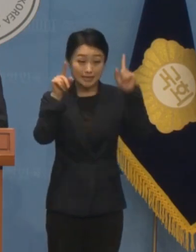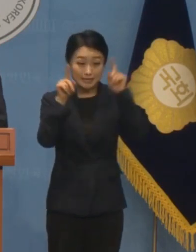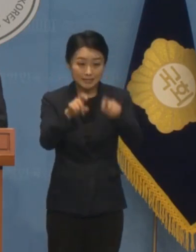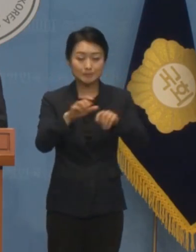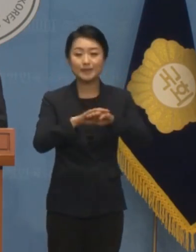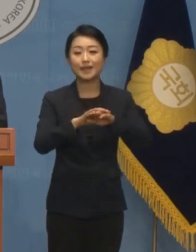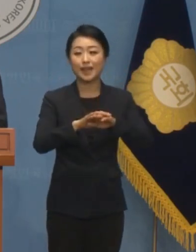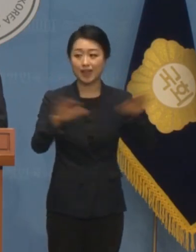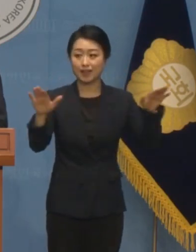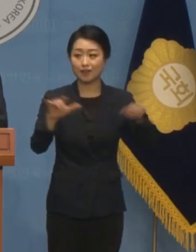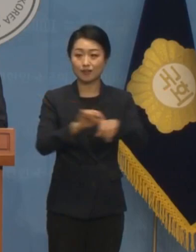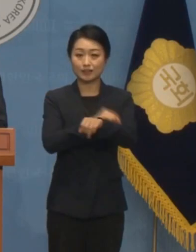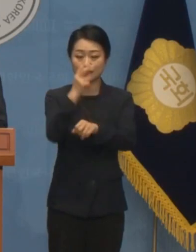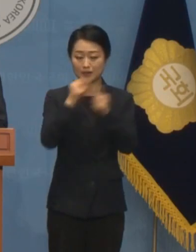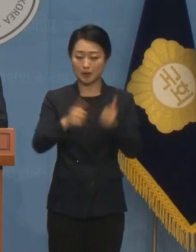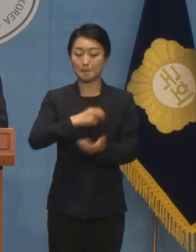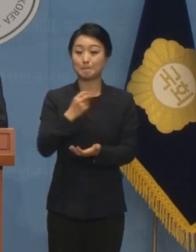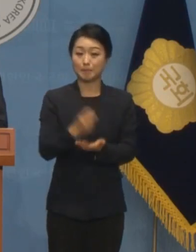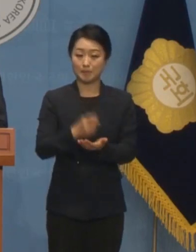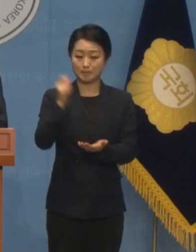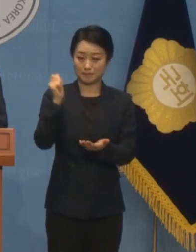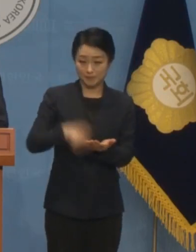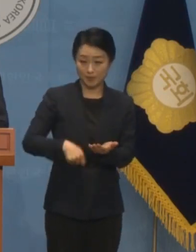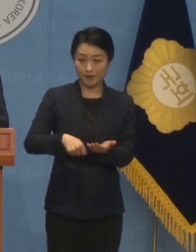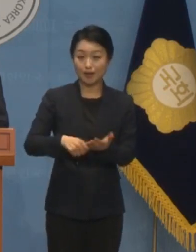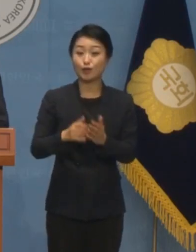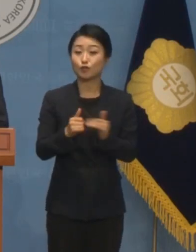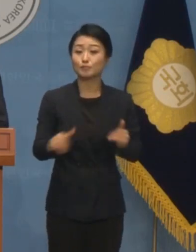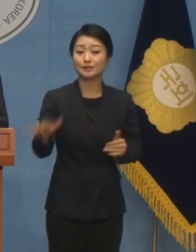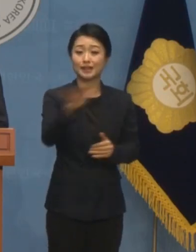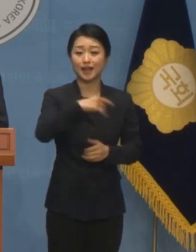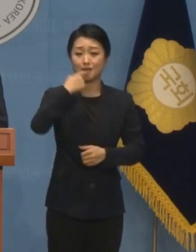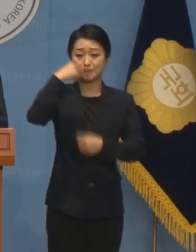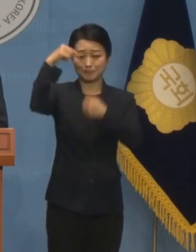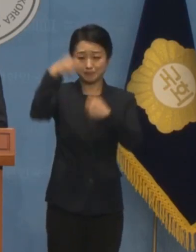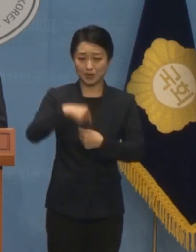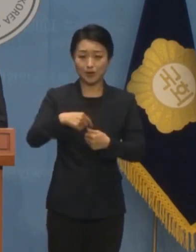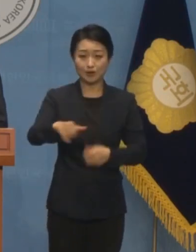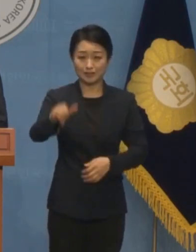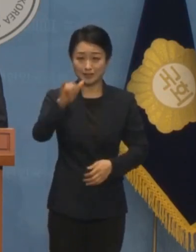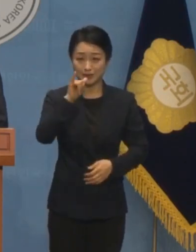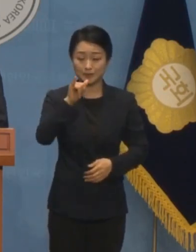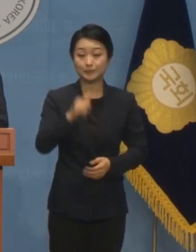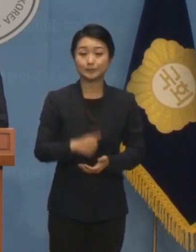의혹을 해소할 특검법을 관철하길 국민께서 명령하고 계십니다.